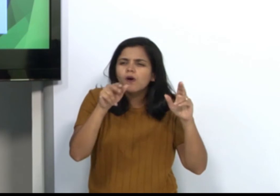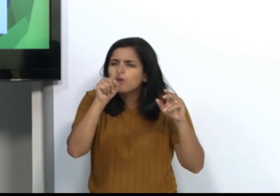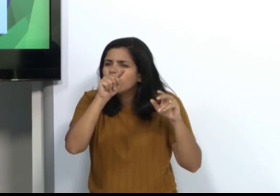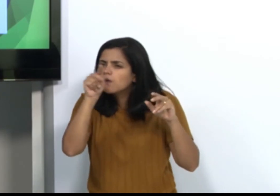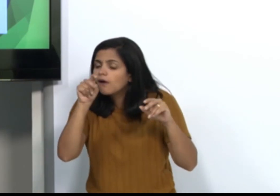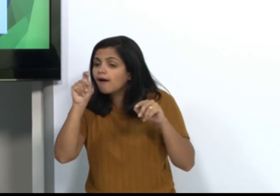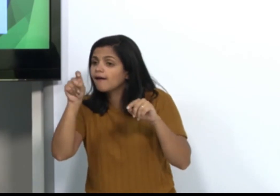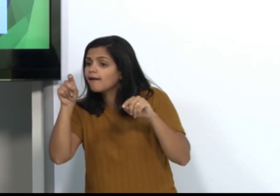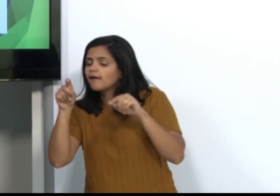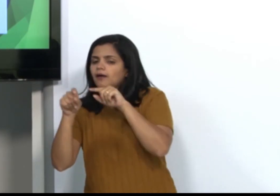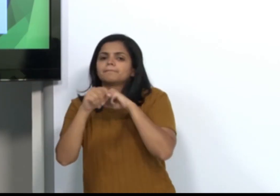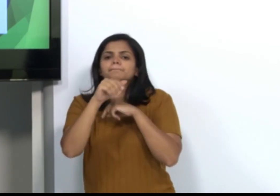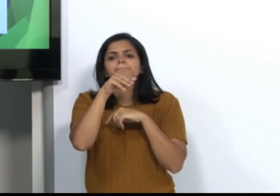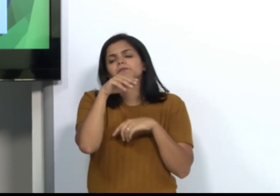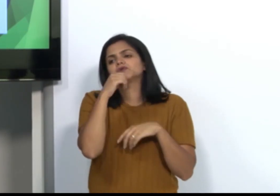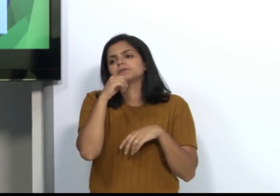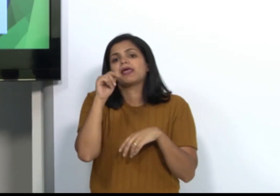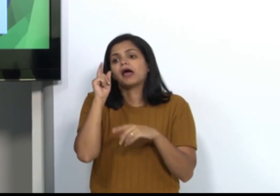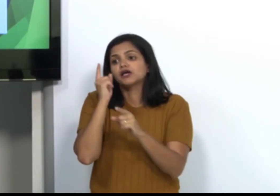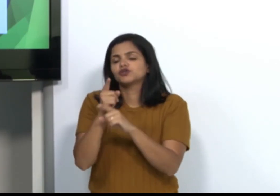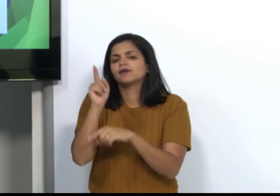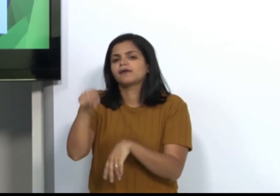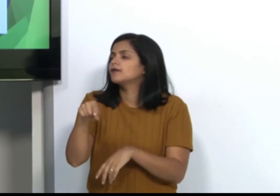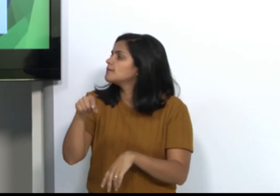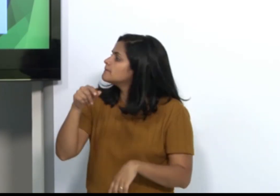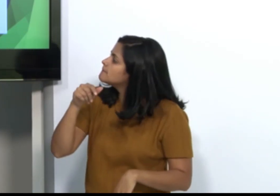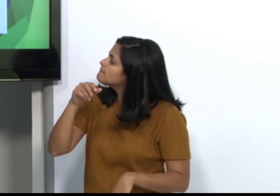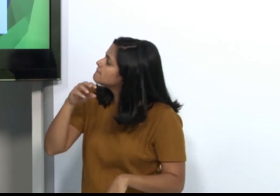escolher qual está de acordo com o seu vídeo.